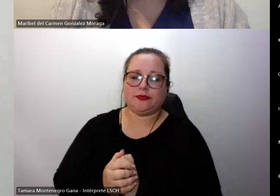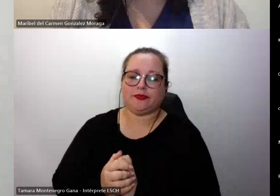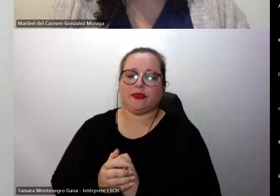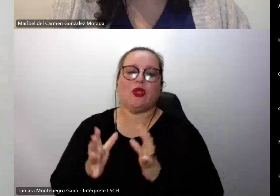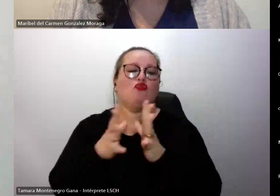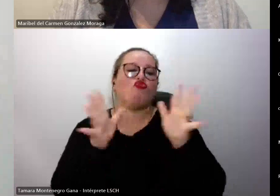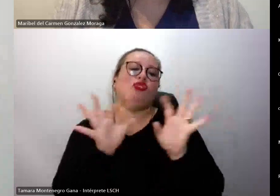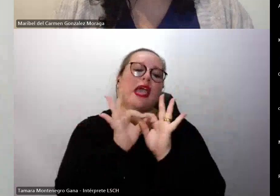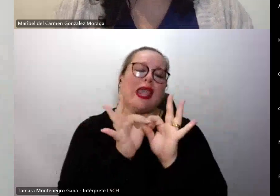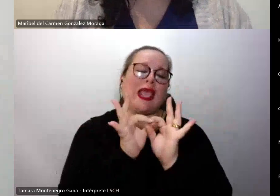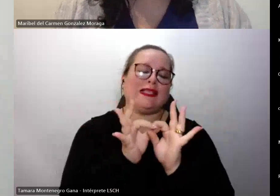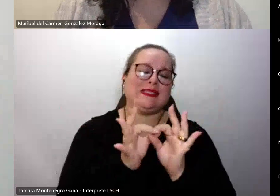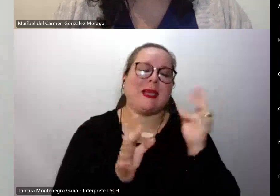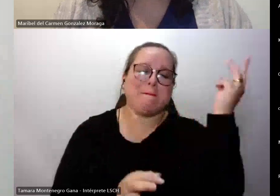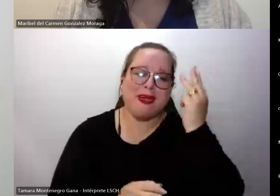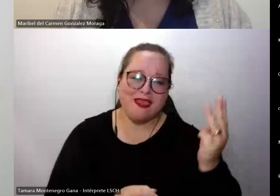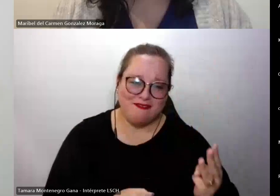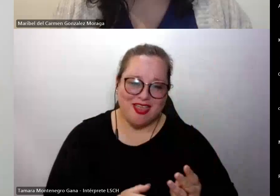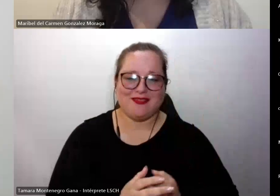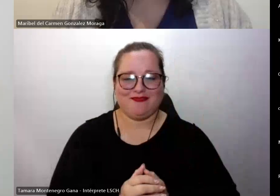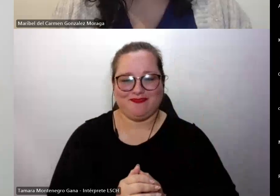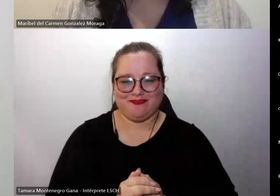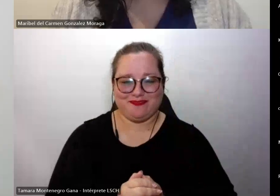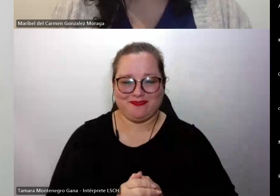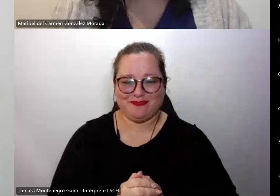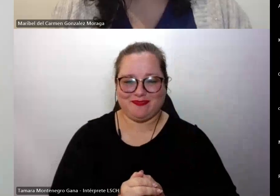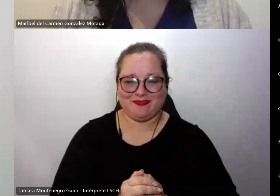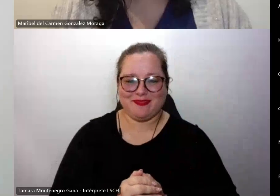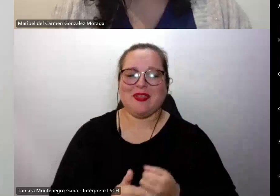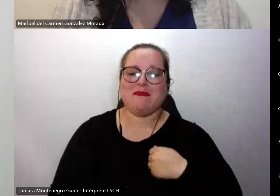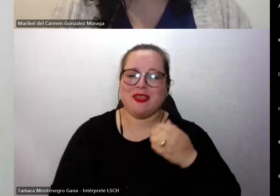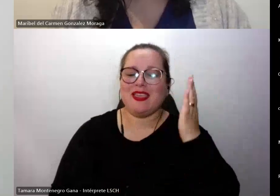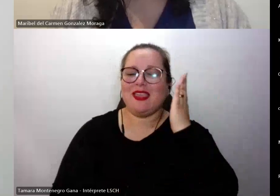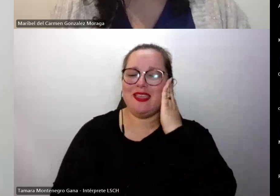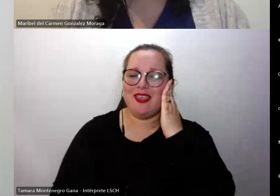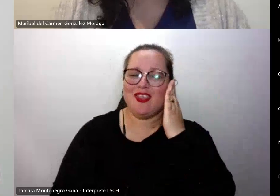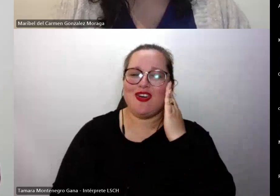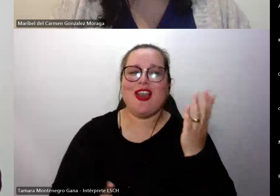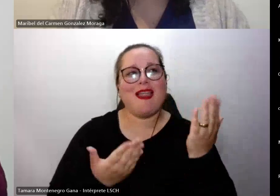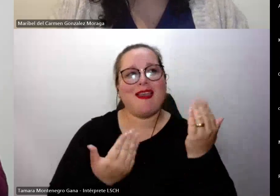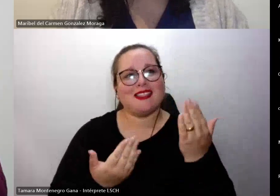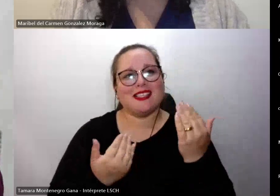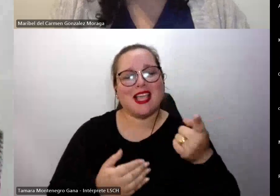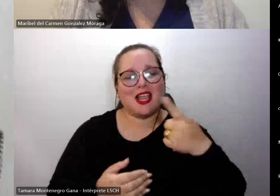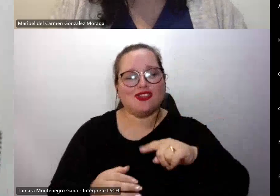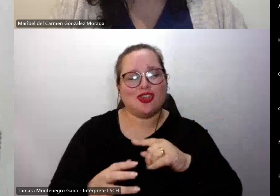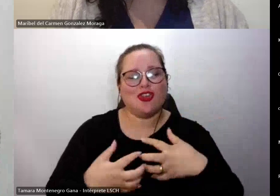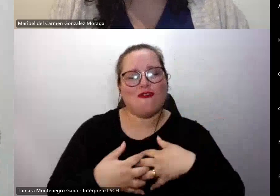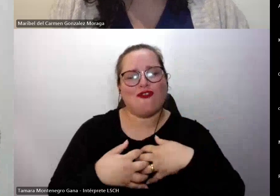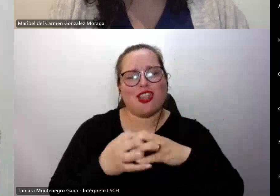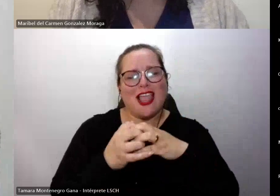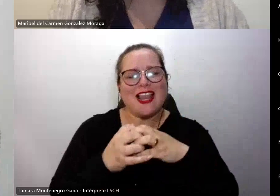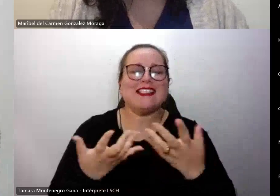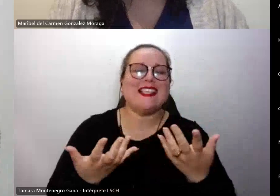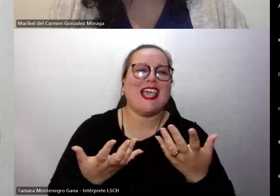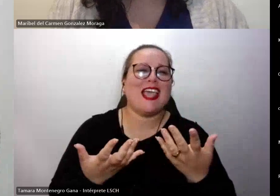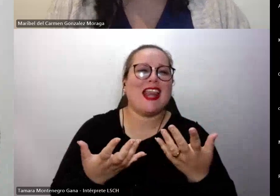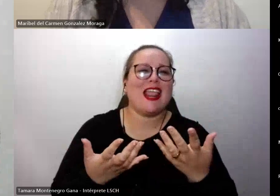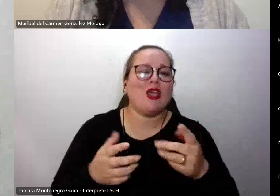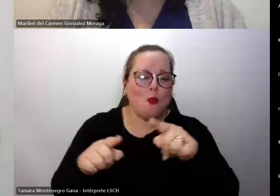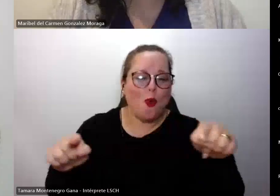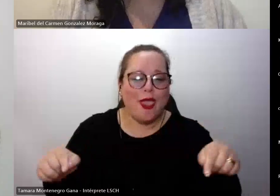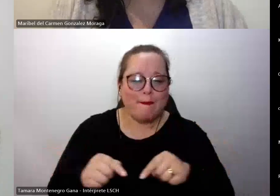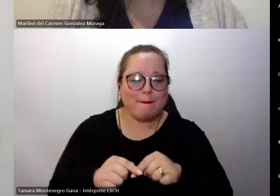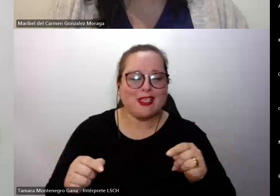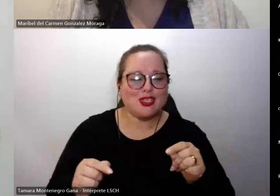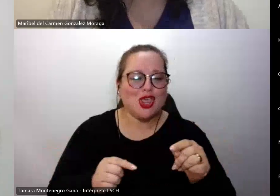Muchas gracias, Maribel. Me quedo con esta necesidad entonces de ir fortaleciendo esos espacios de encuentro,